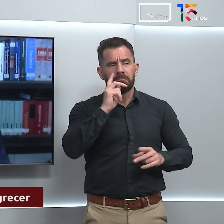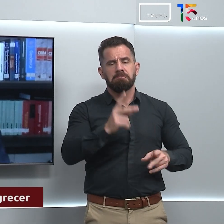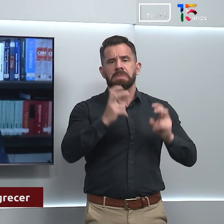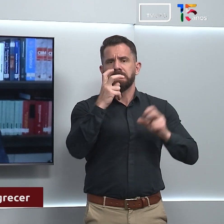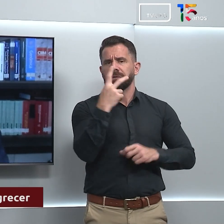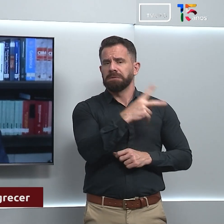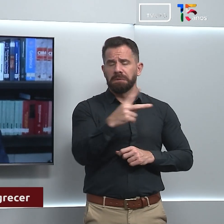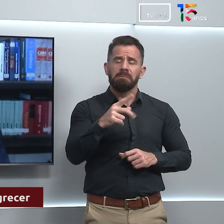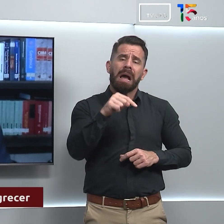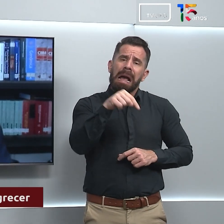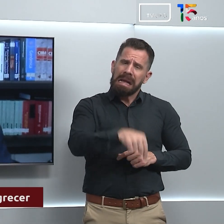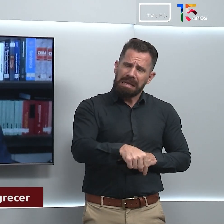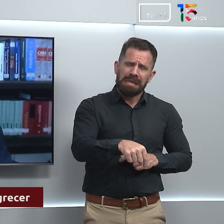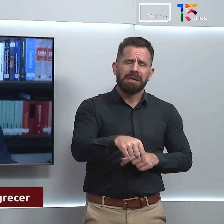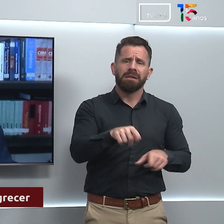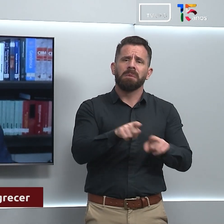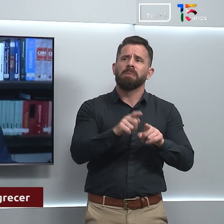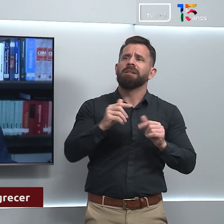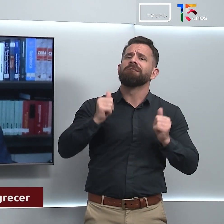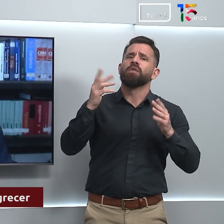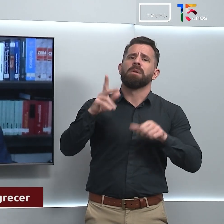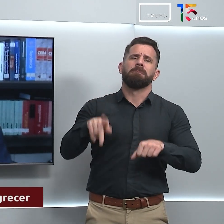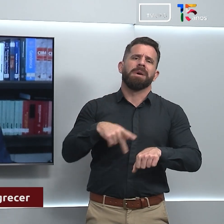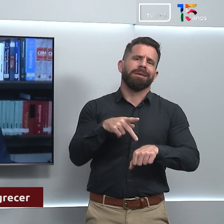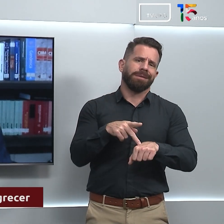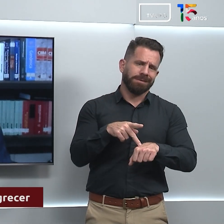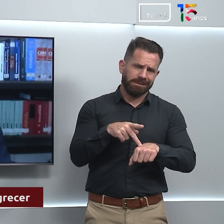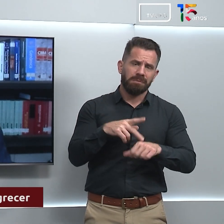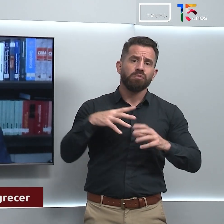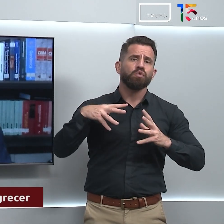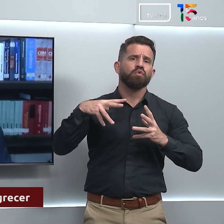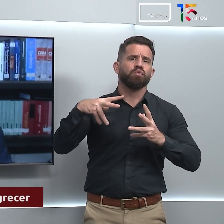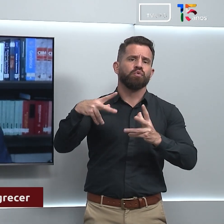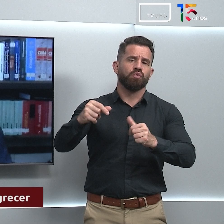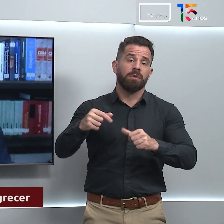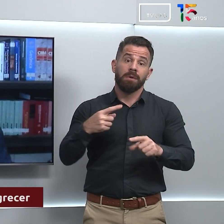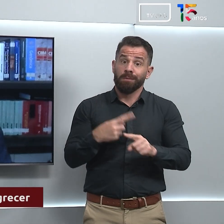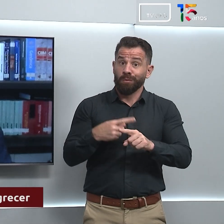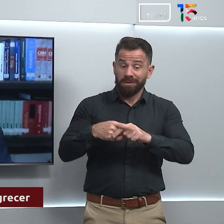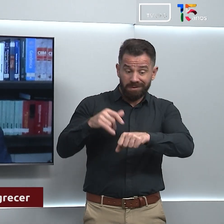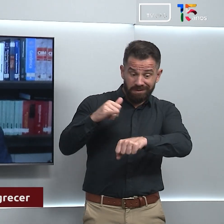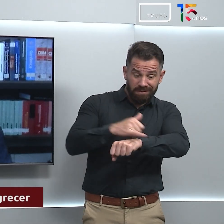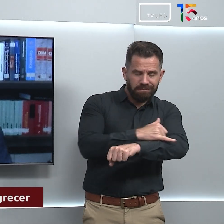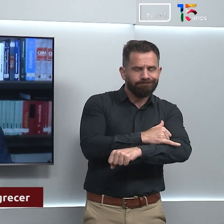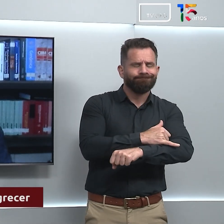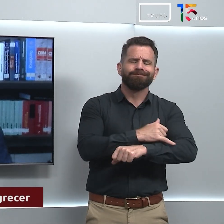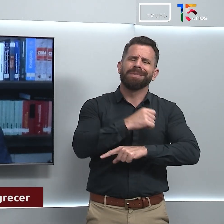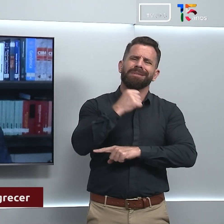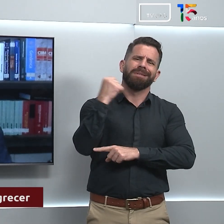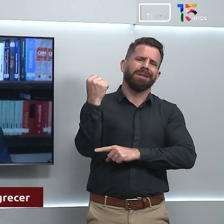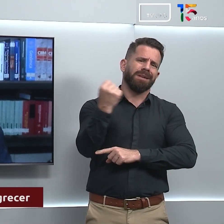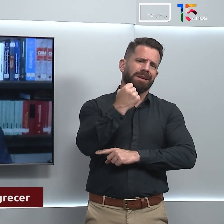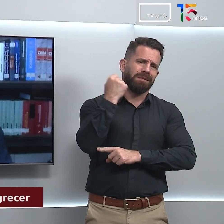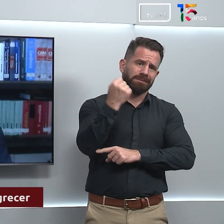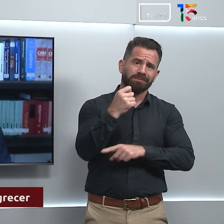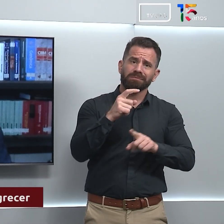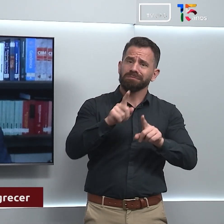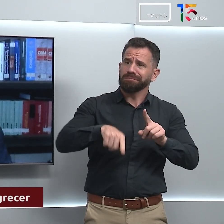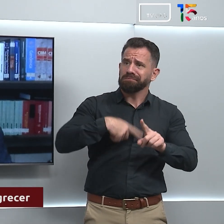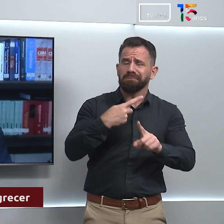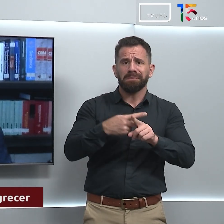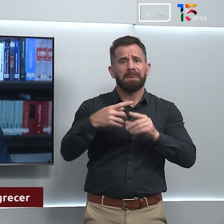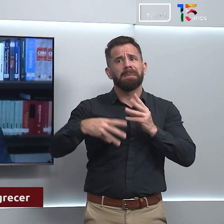sociedade mundial. Porque é uma doença gravíssima, é uma doença que vem associada a outras doenças,